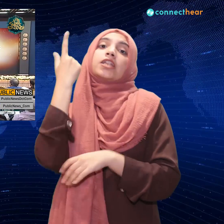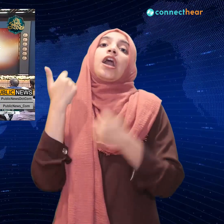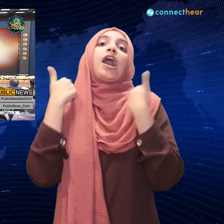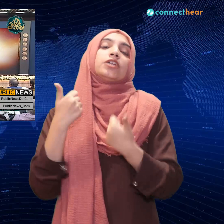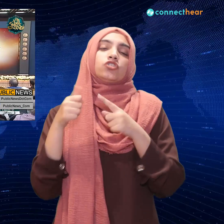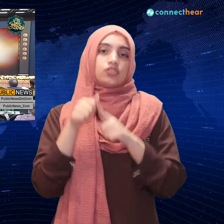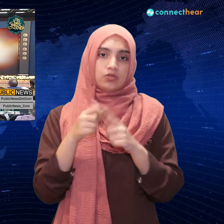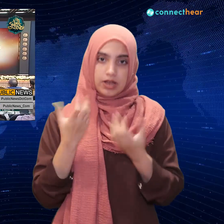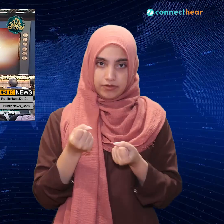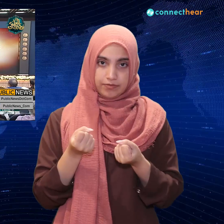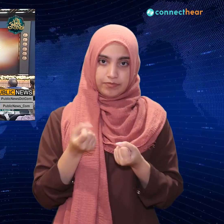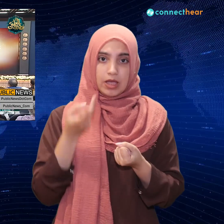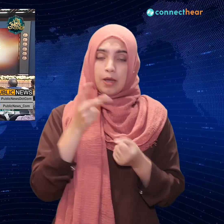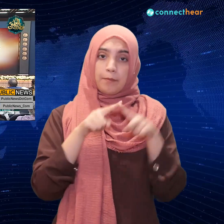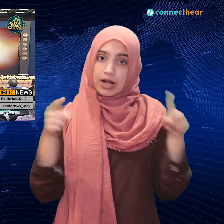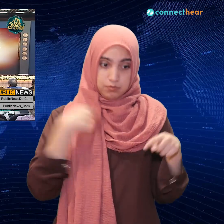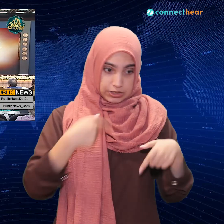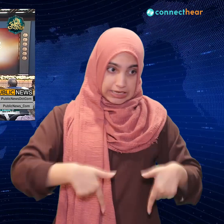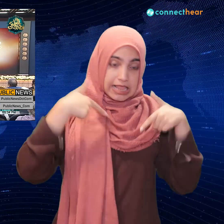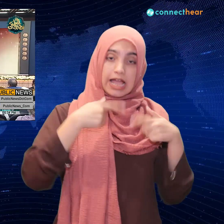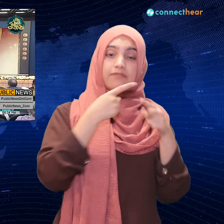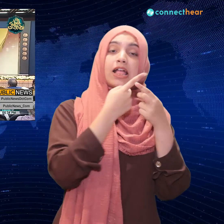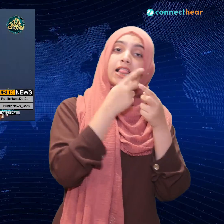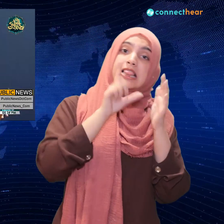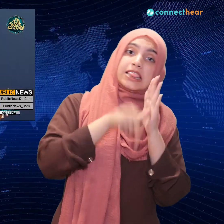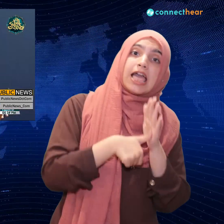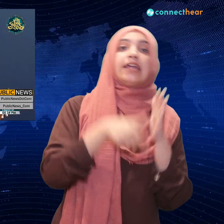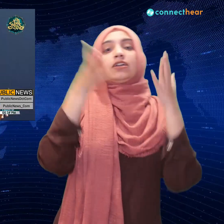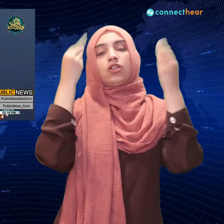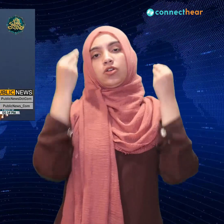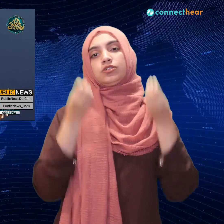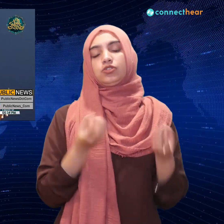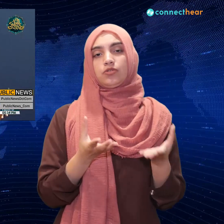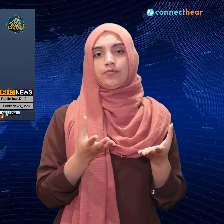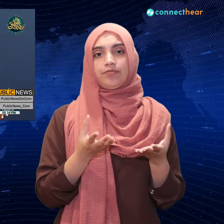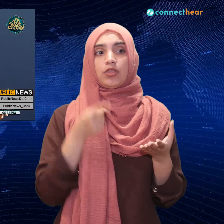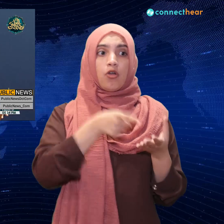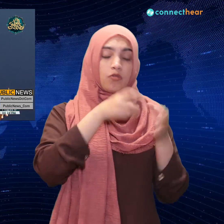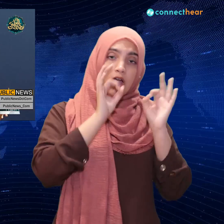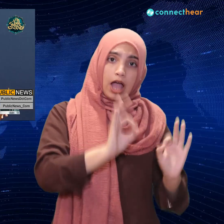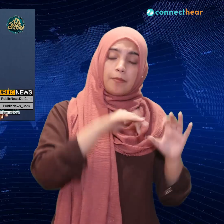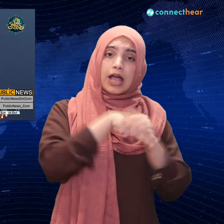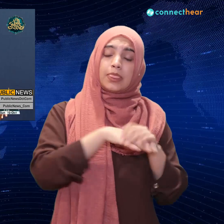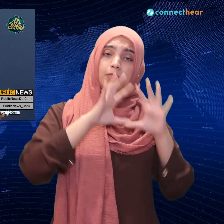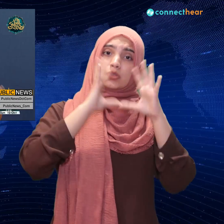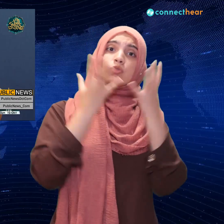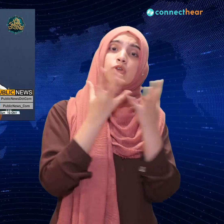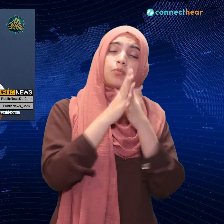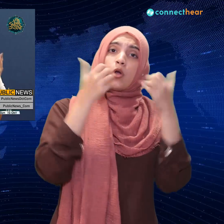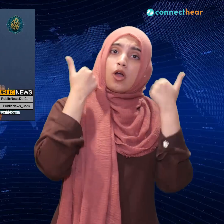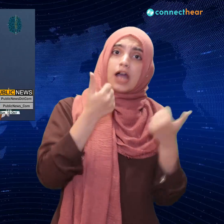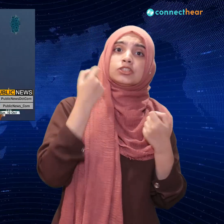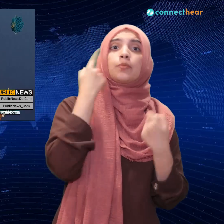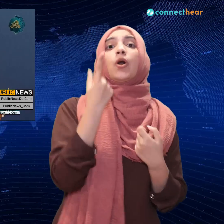چلا تو یہاں اکثریت کو نہیں پتا کہ وہ کیا ہوا تھا۔ وہ ایک بہت بڑا دنیا کی تاریخ کا فینومینا تھا جس کو